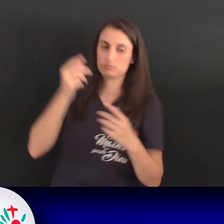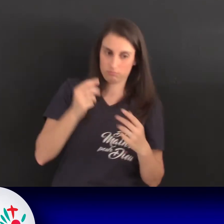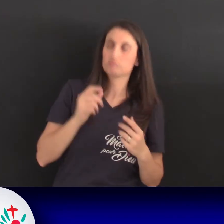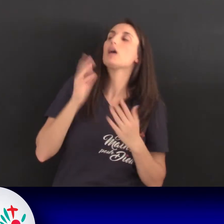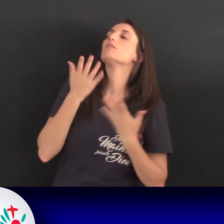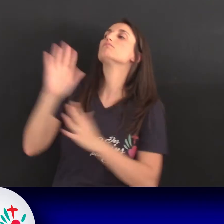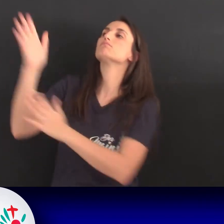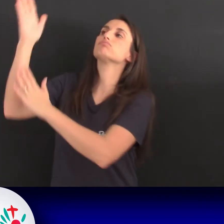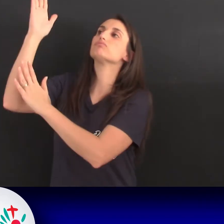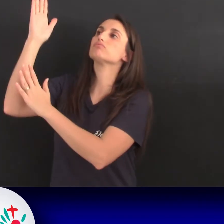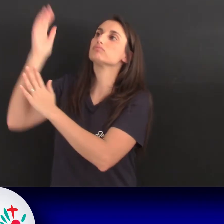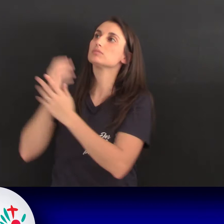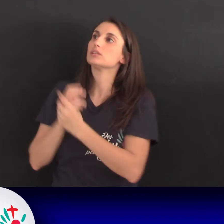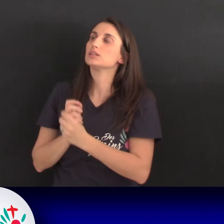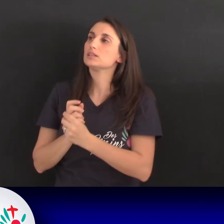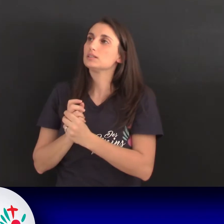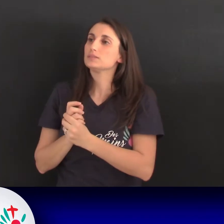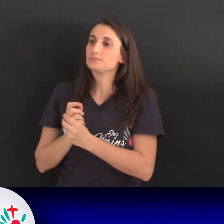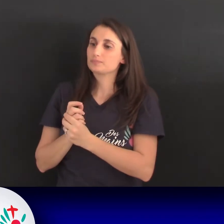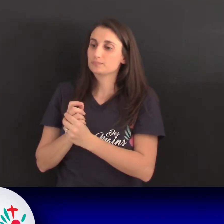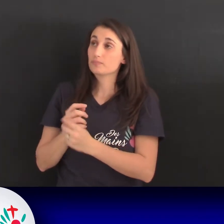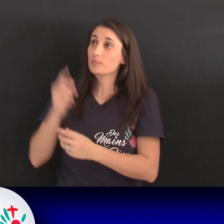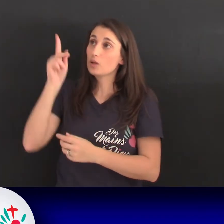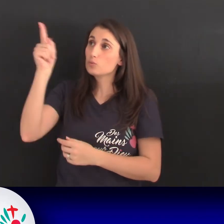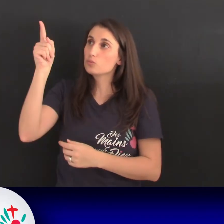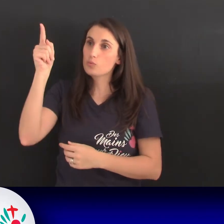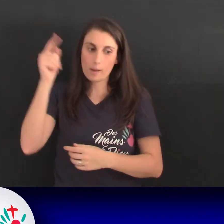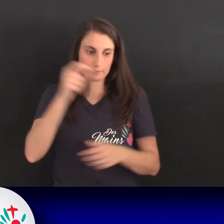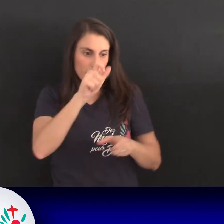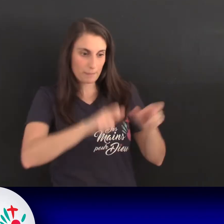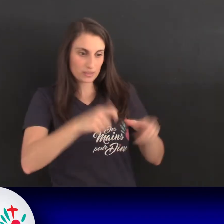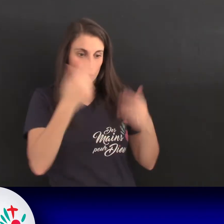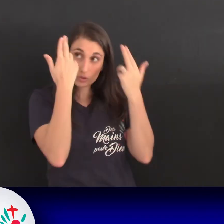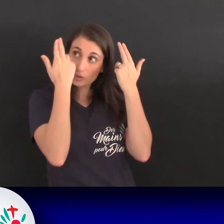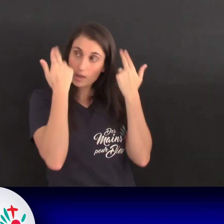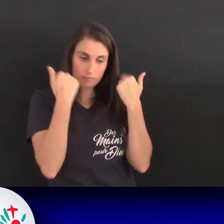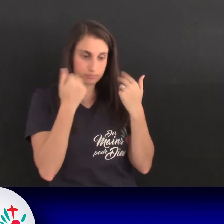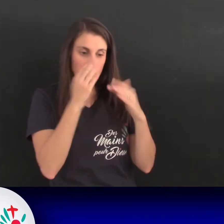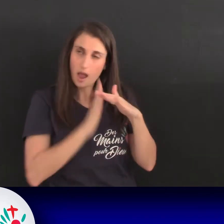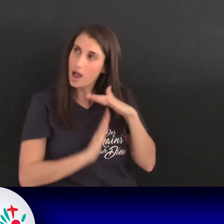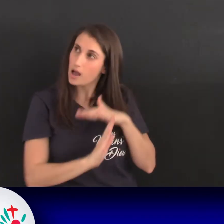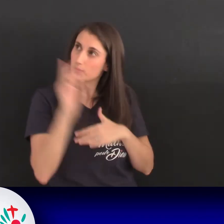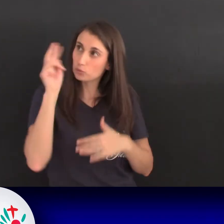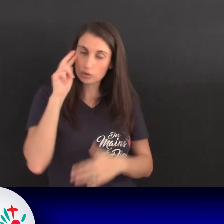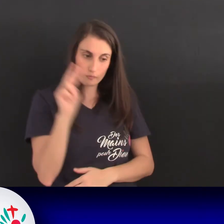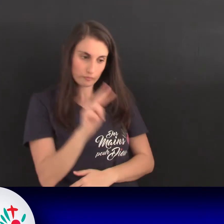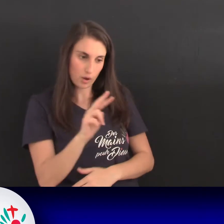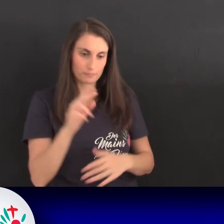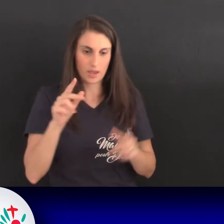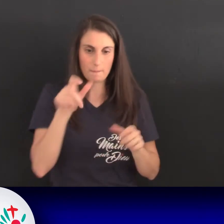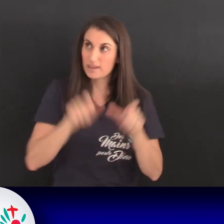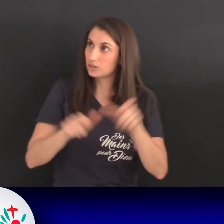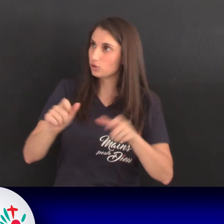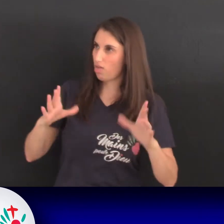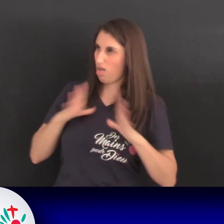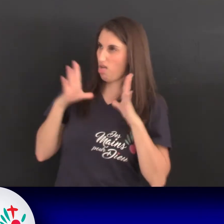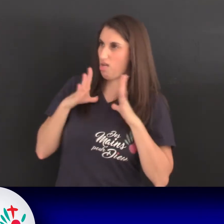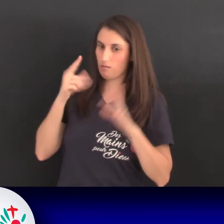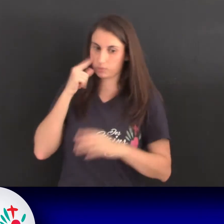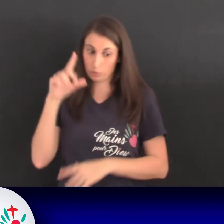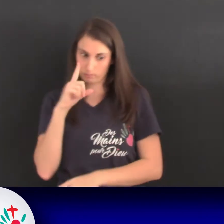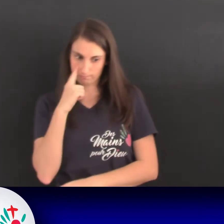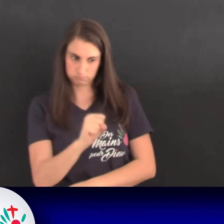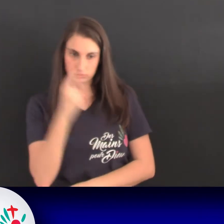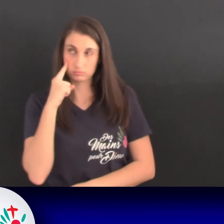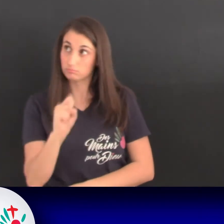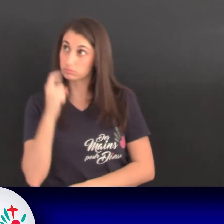grande. L'Éternel est élevé, mais il voit les humbles et il reconnaît de loin les orgueilleux. Quand je marche dans la détresse, tu me rends la